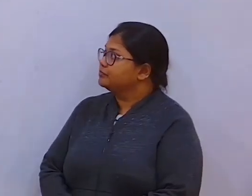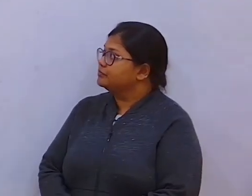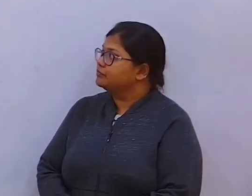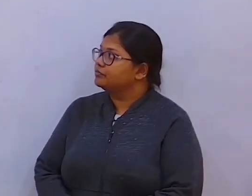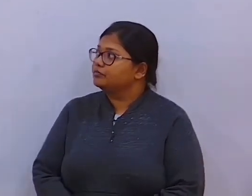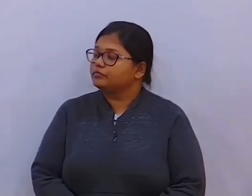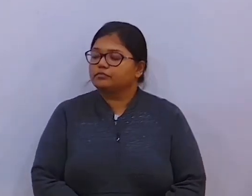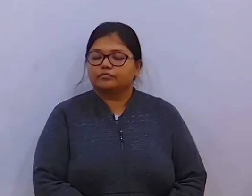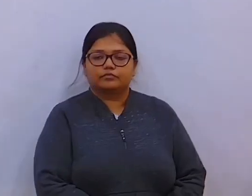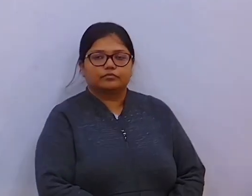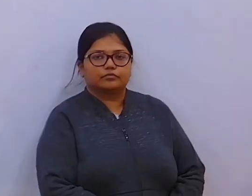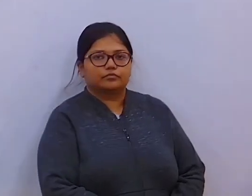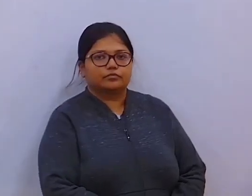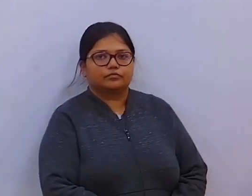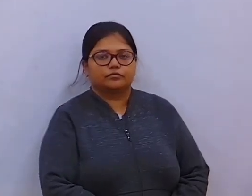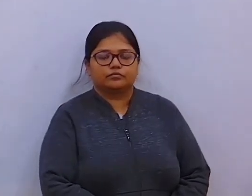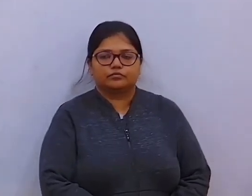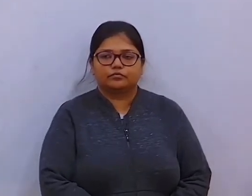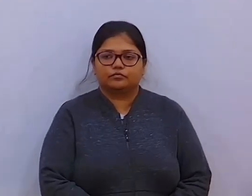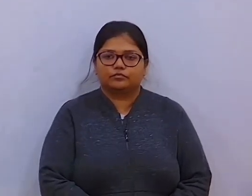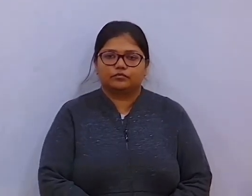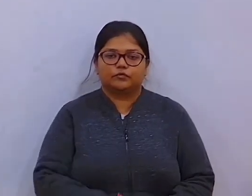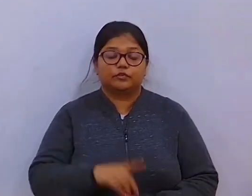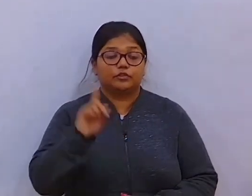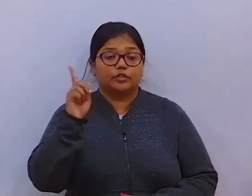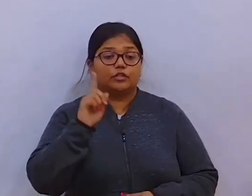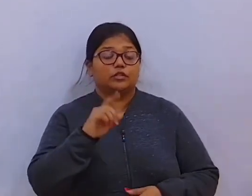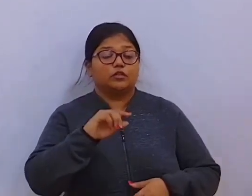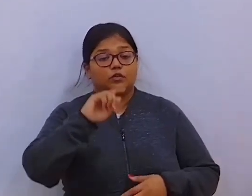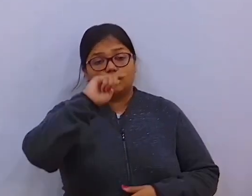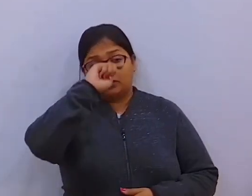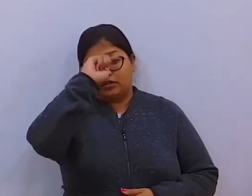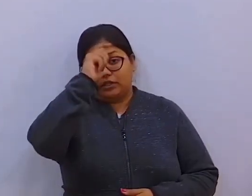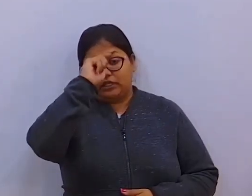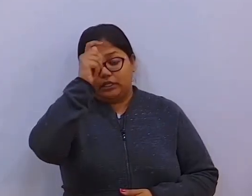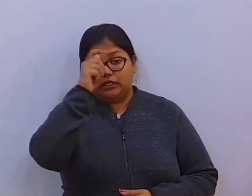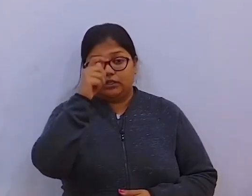अंतः उष्ण कटिबंधीय अभिसरण क्षेत्र, ठीक है। इसी को इंग्लिश में क्या लिखते हैं,